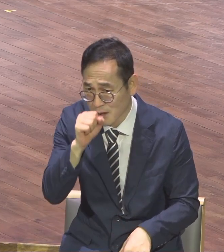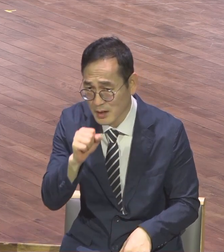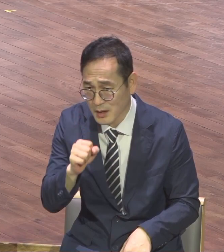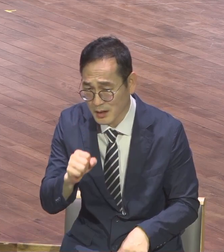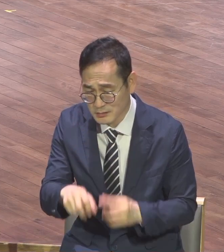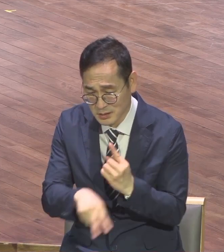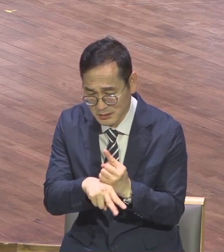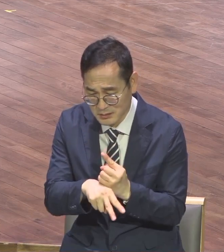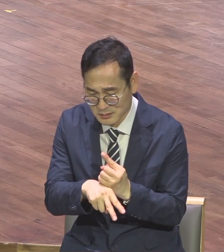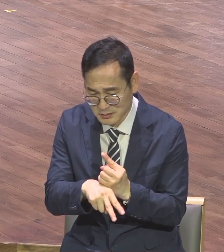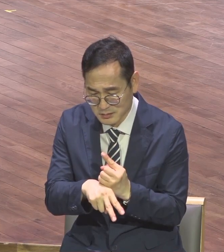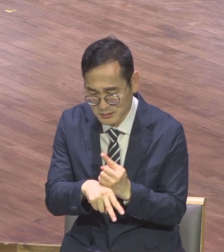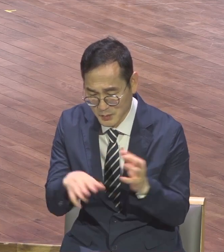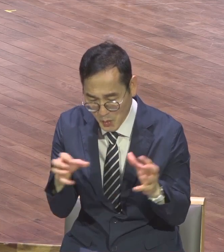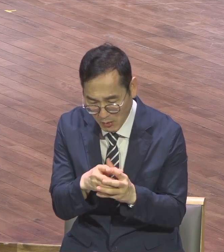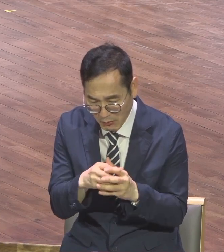살지요.